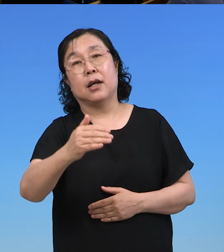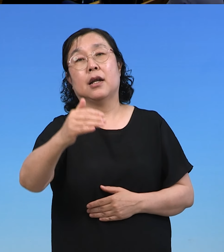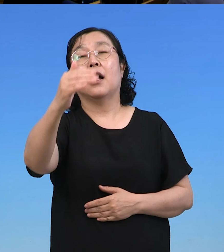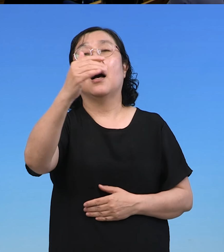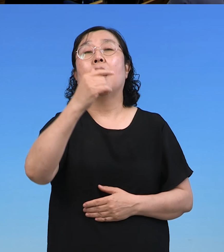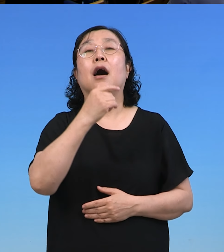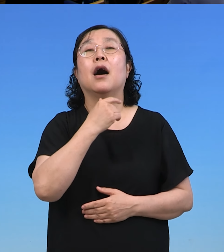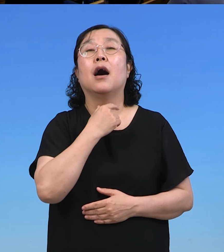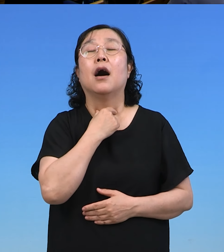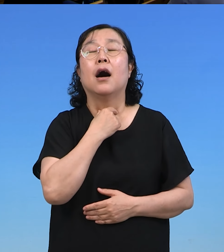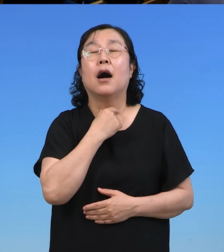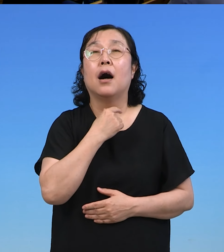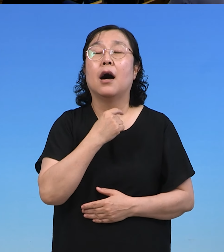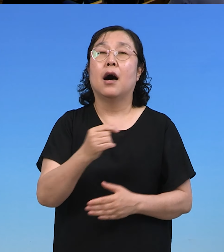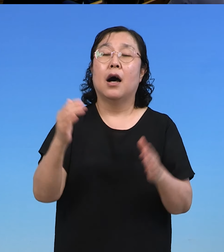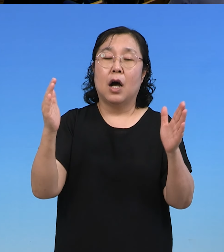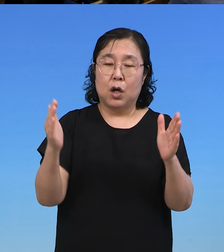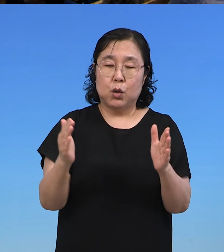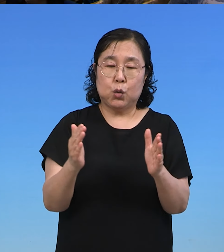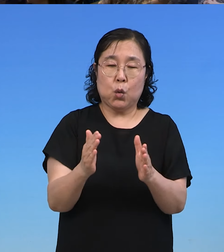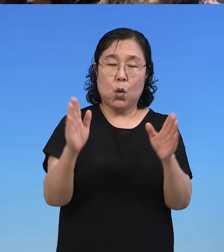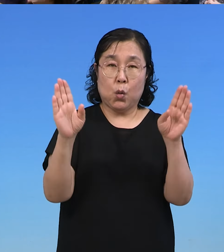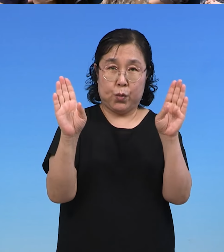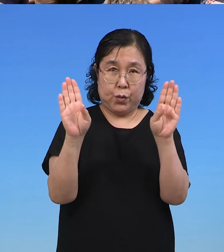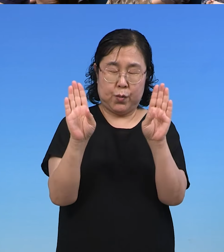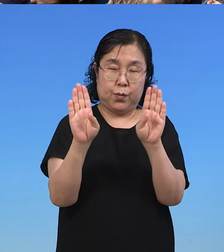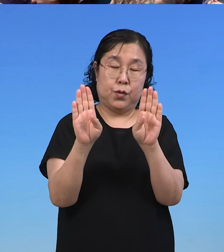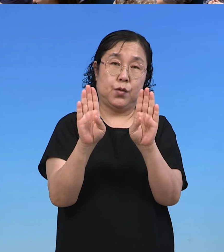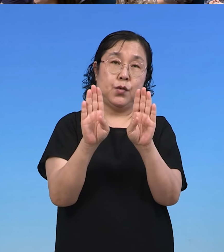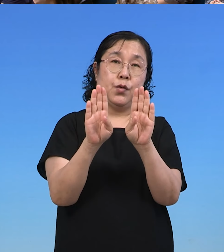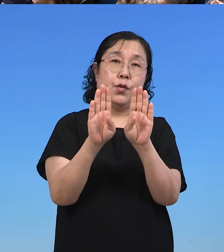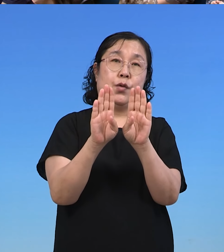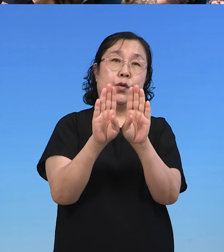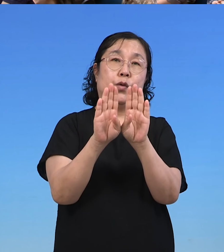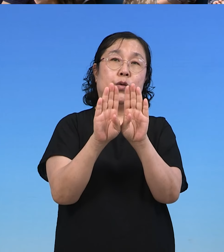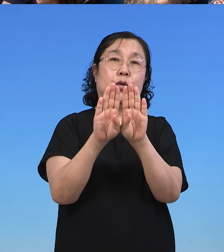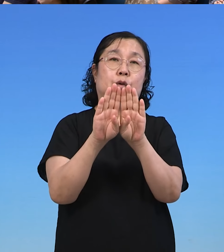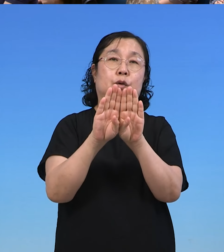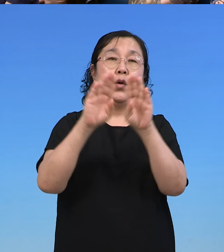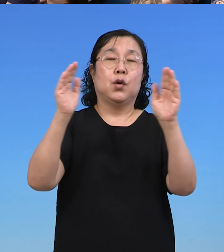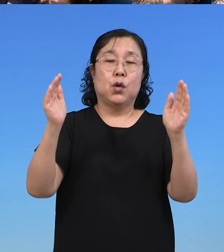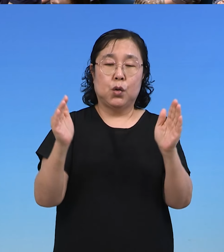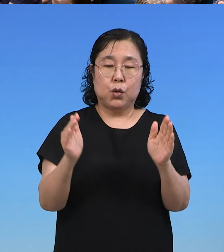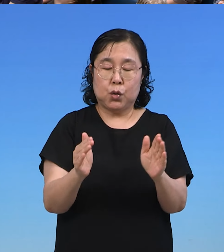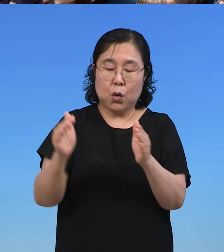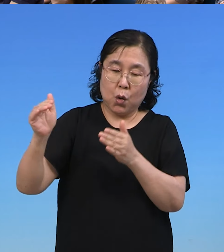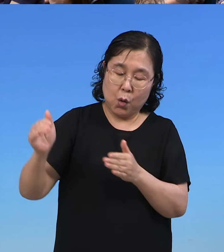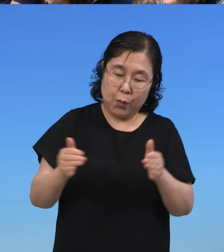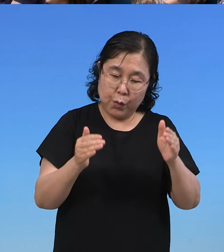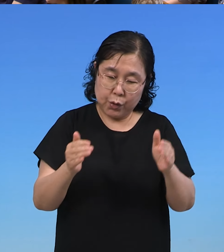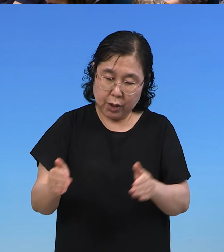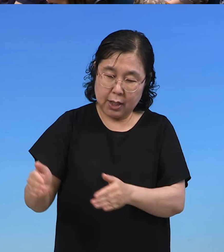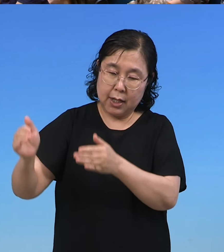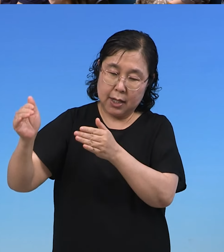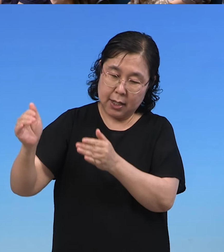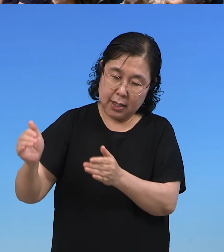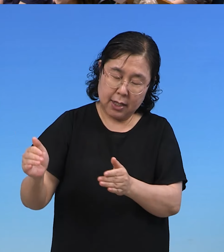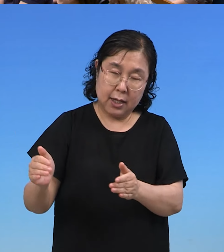우리가 가는 길이 좁고 험합니다. 좁은 문, 좁은 길,